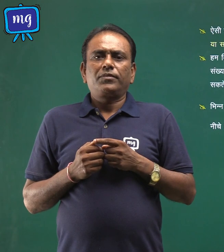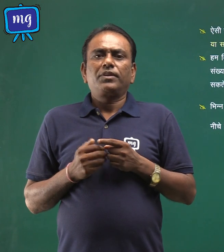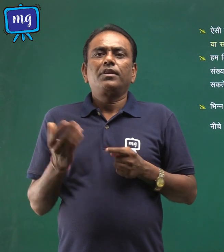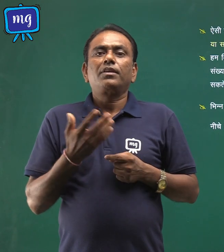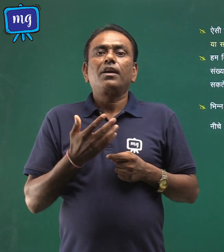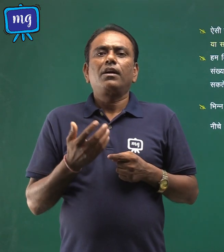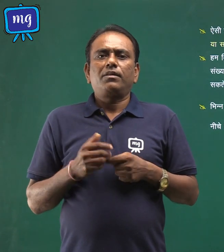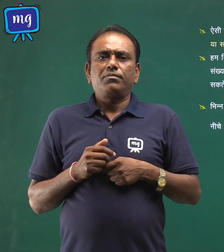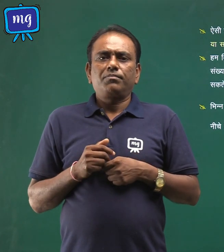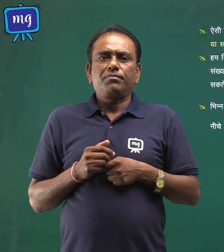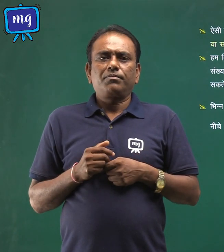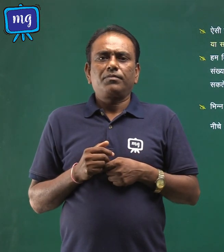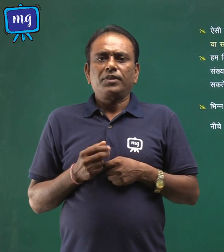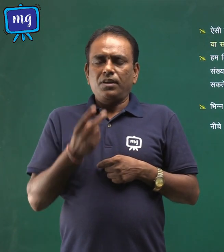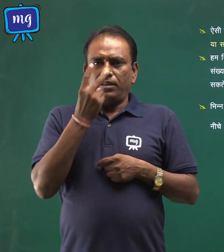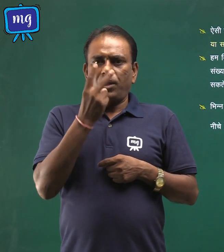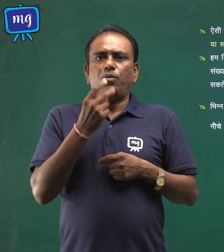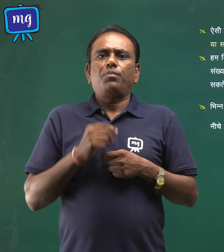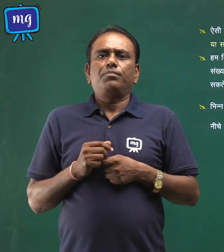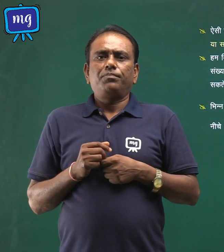क्या होती है? देखो,